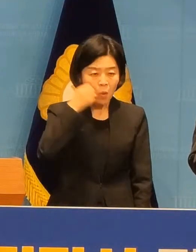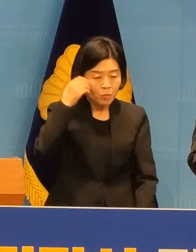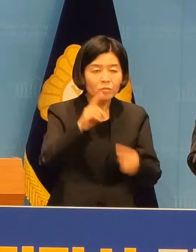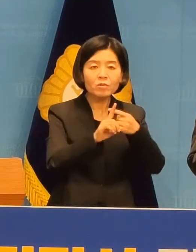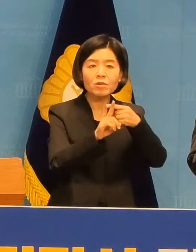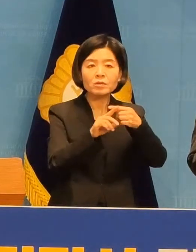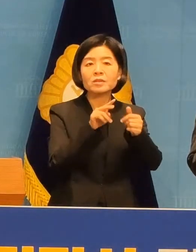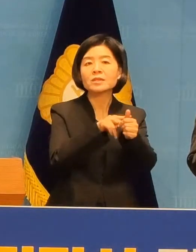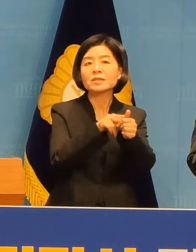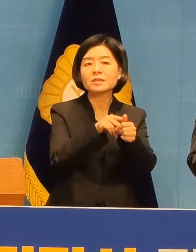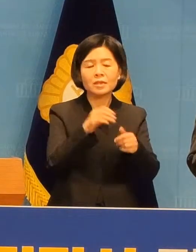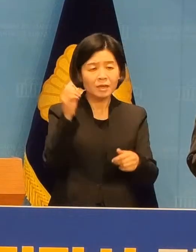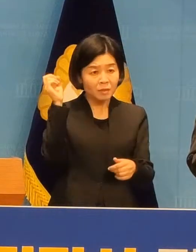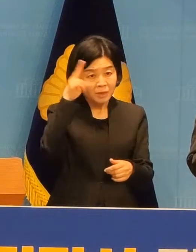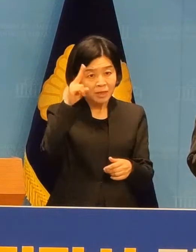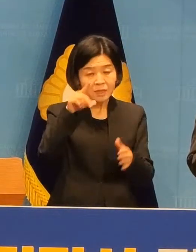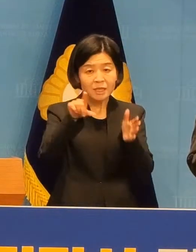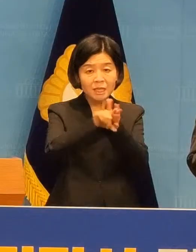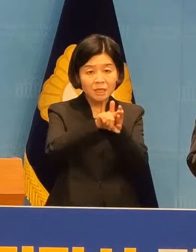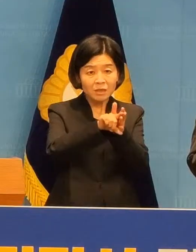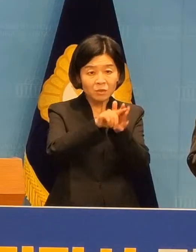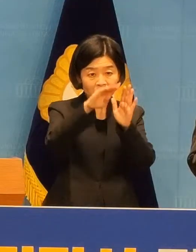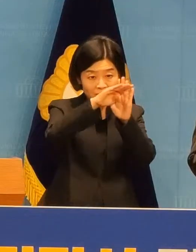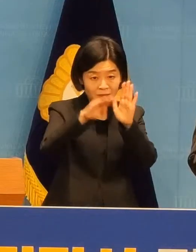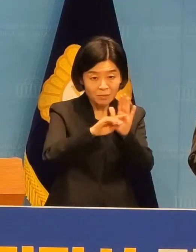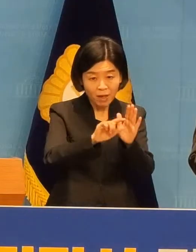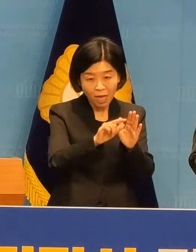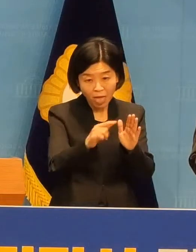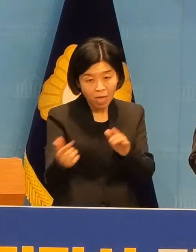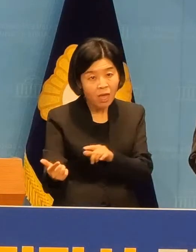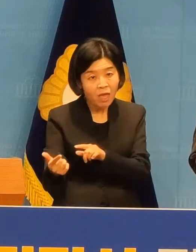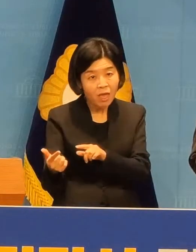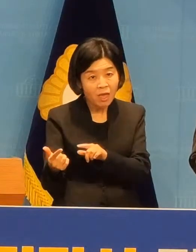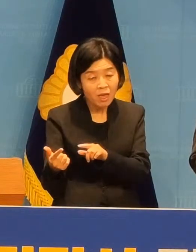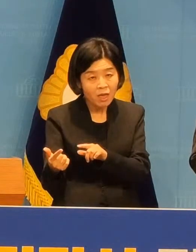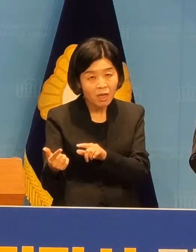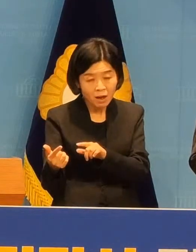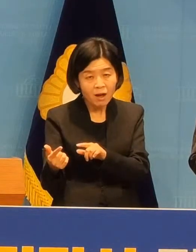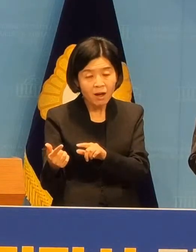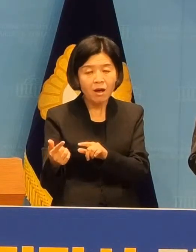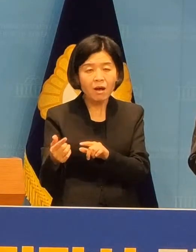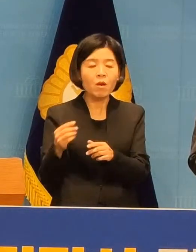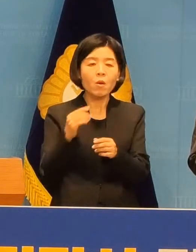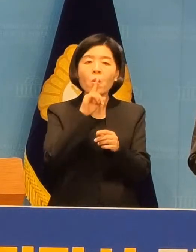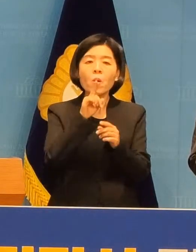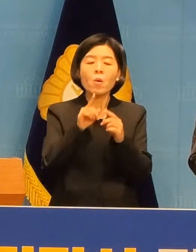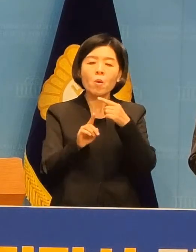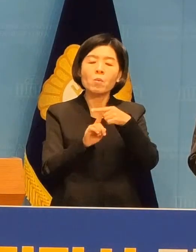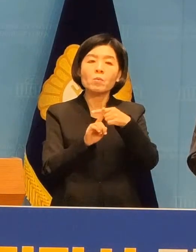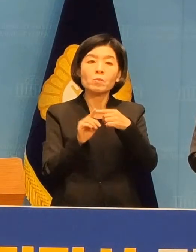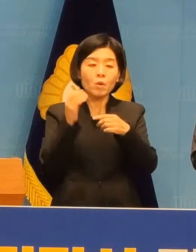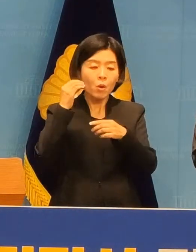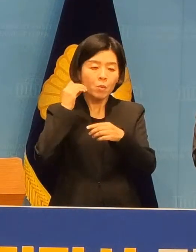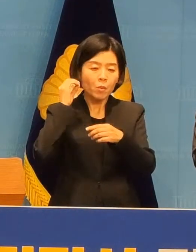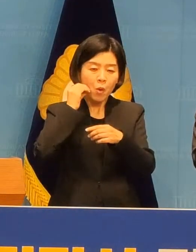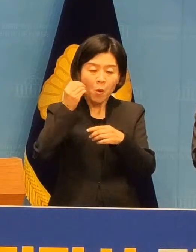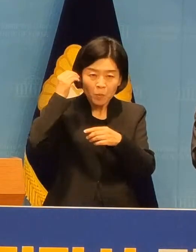갑작스러운 신용 등급 하락이 홈플러스 회생 신청의 이유였다는 MBK 기존의